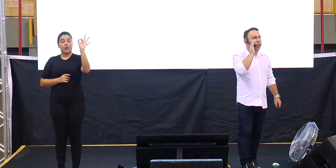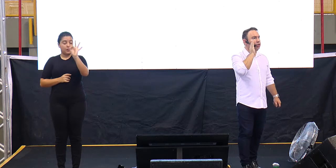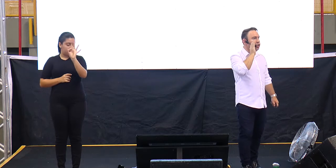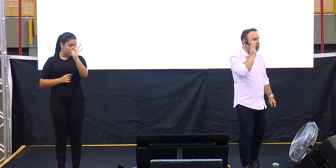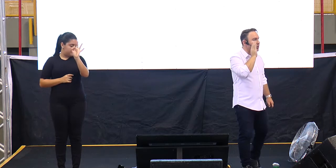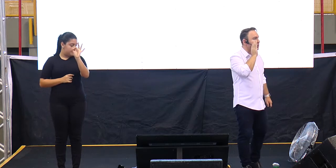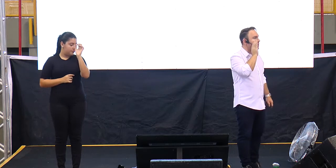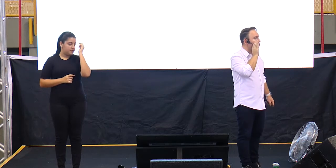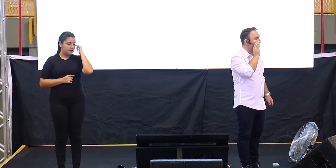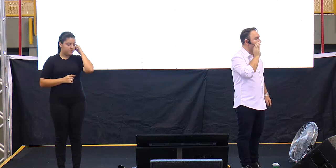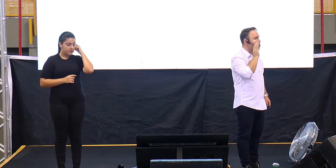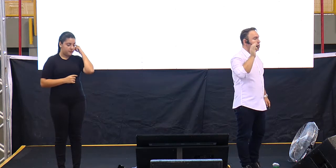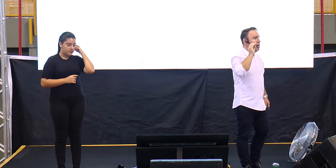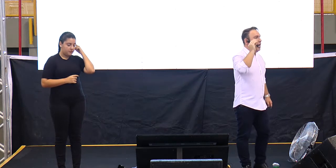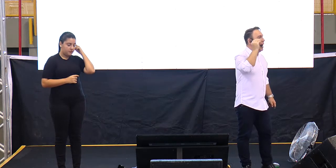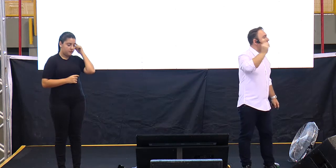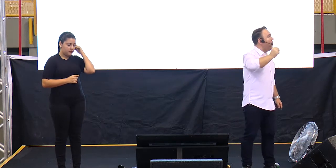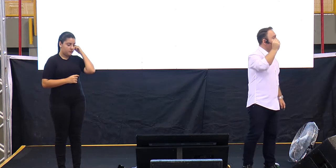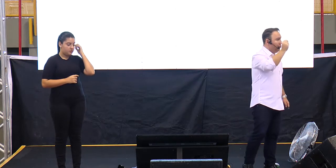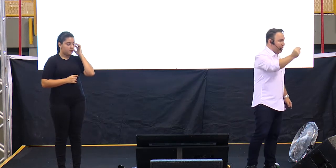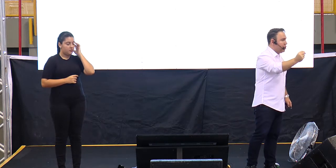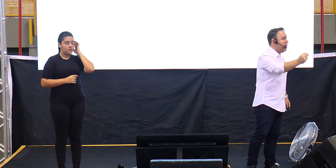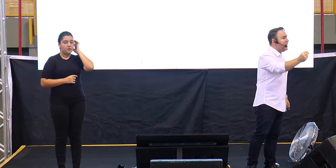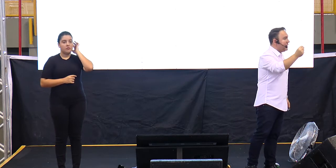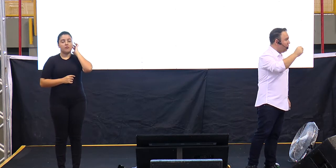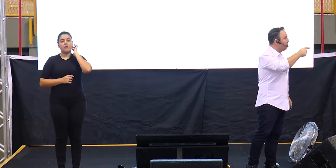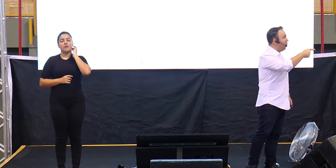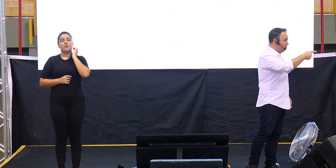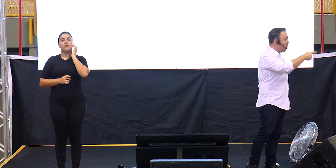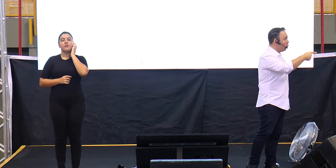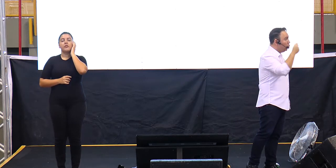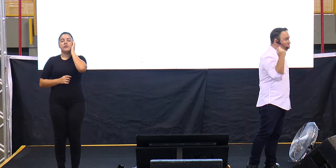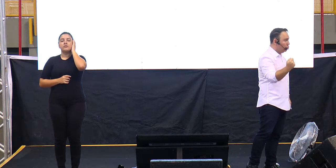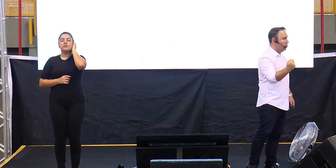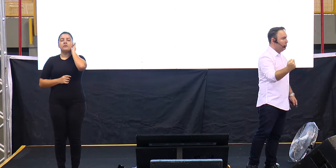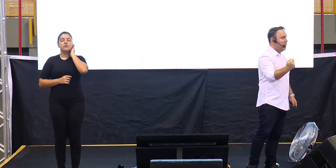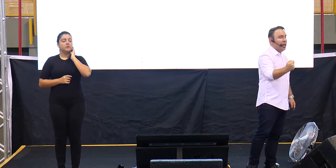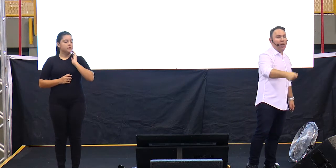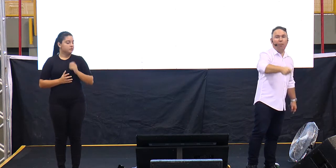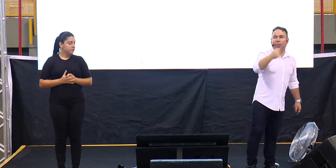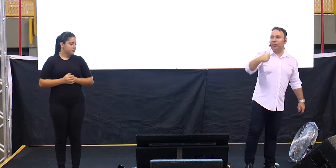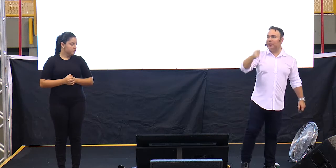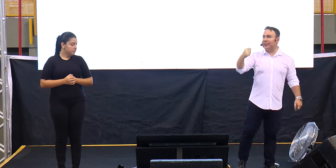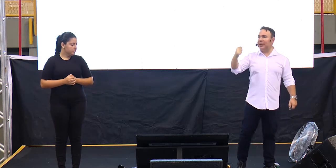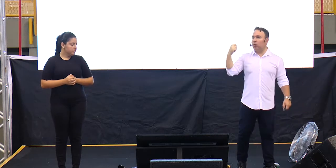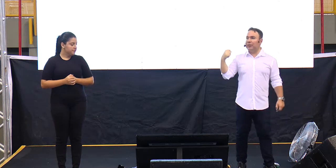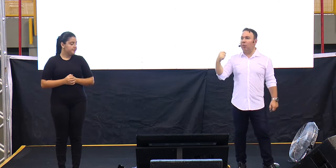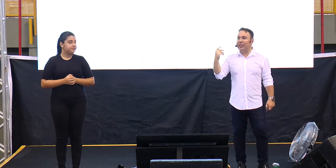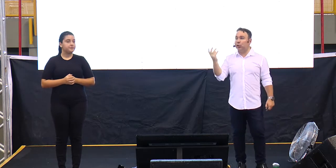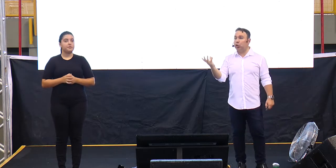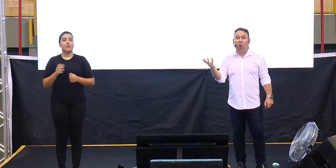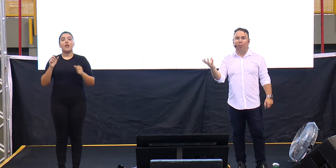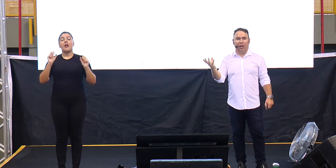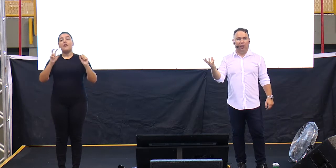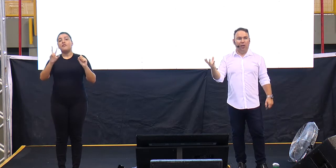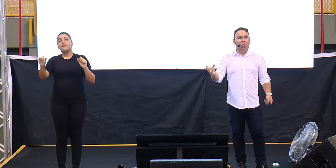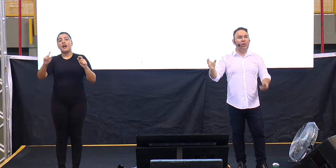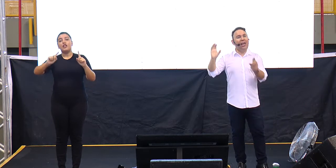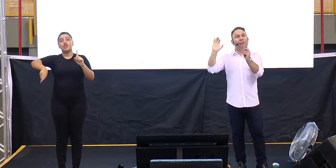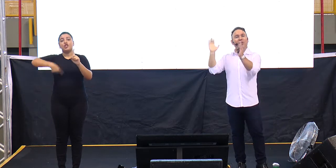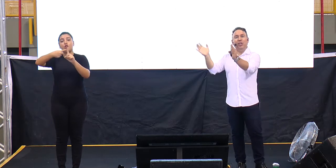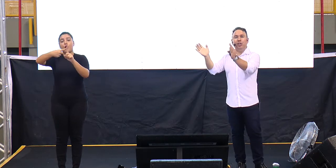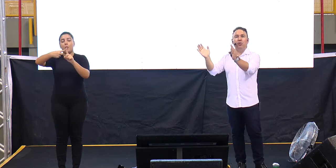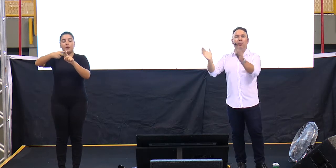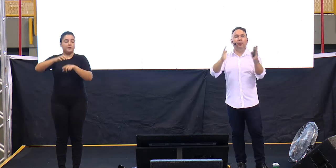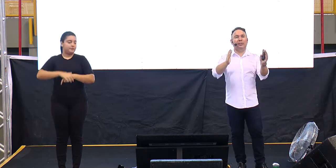21% de 120? Ao invés de eu executar um produto, eu posso executar uma soma. O